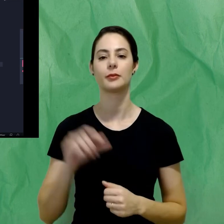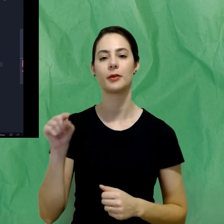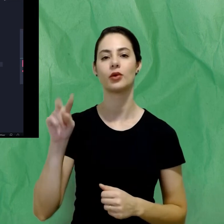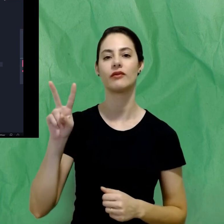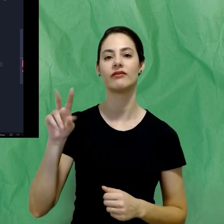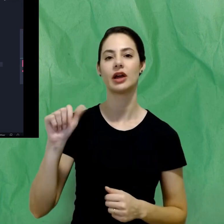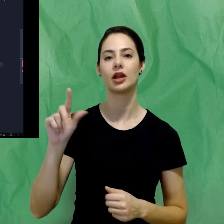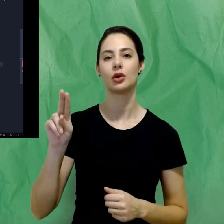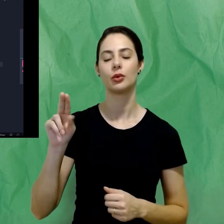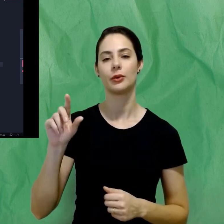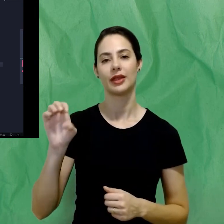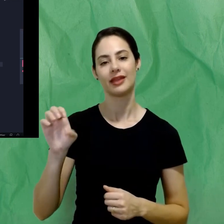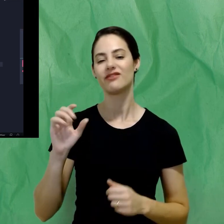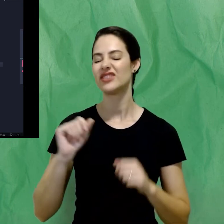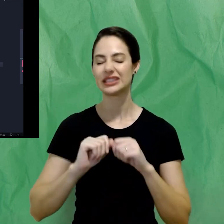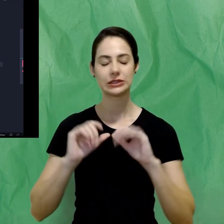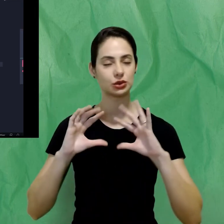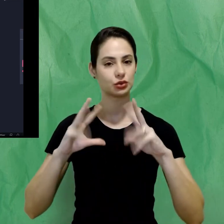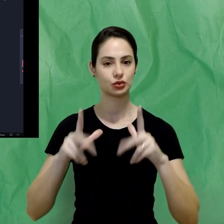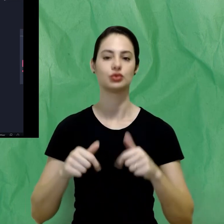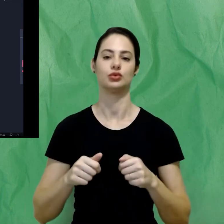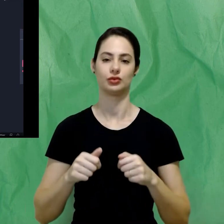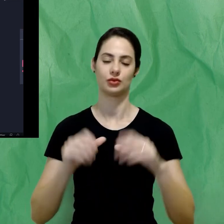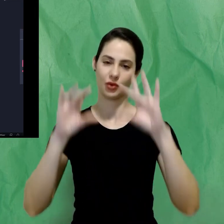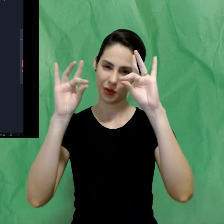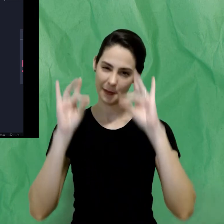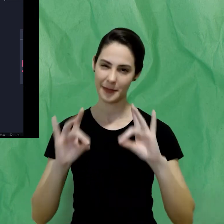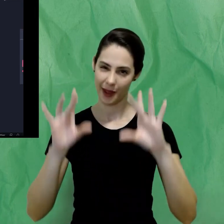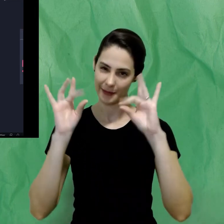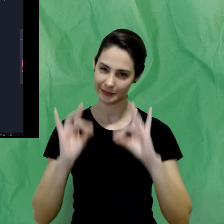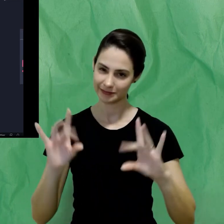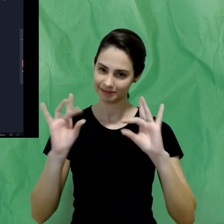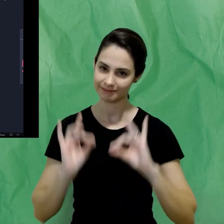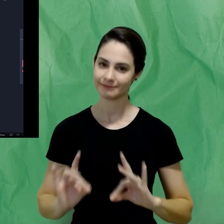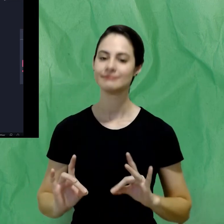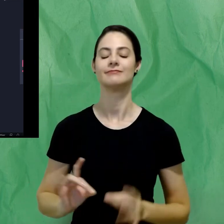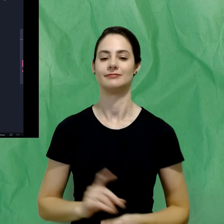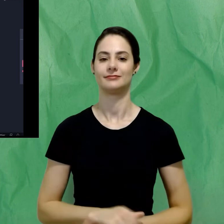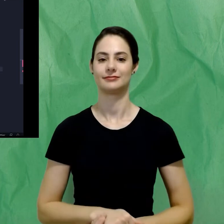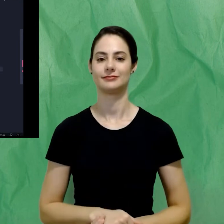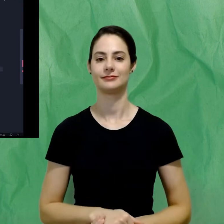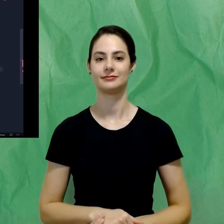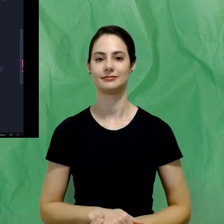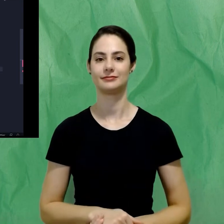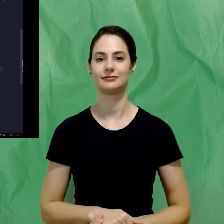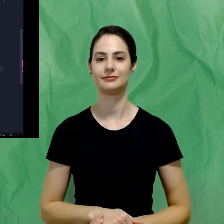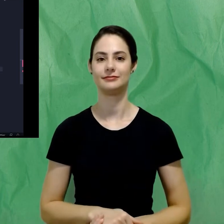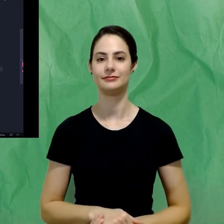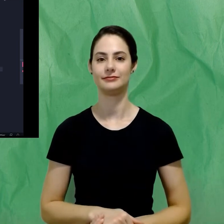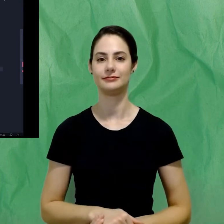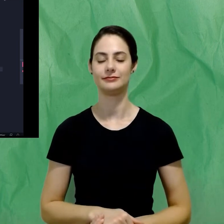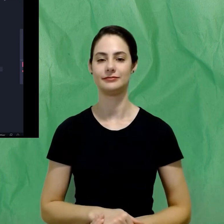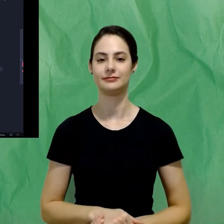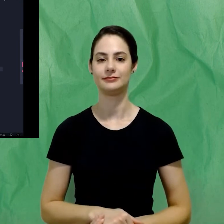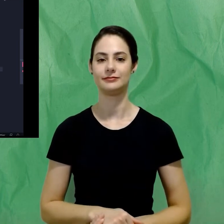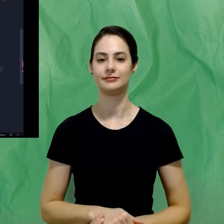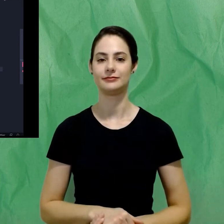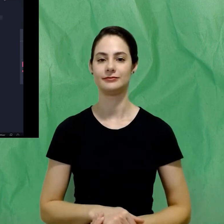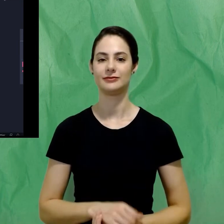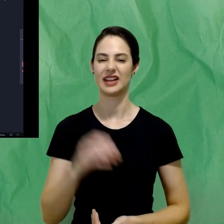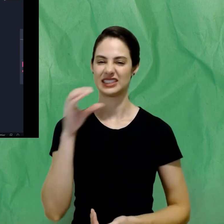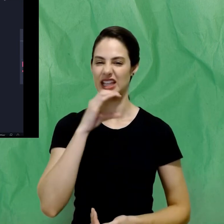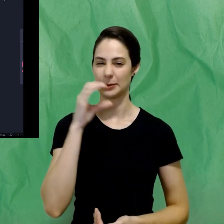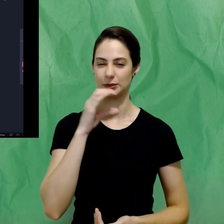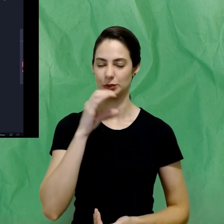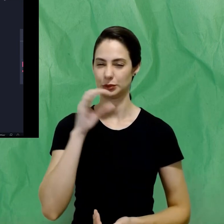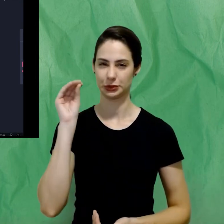value. A gente vai fazer isso para todos, então vamos copiando aqui tudo. A gente faz mais rápido